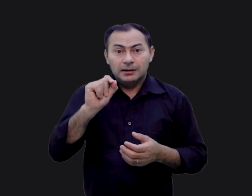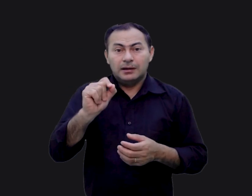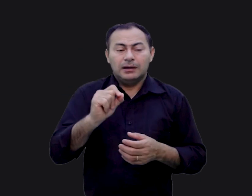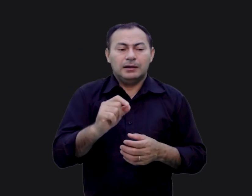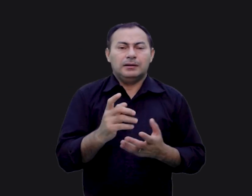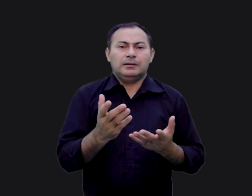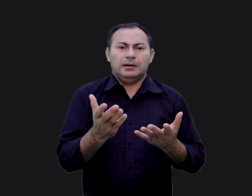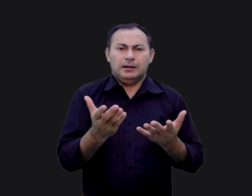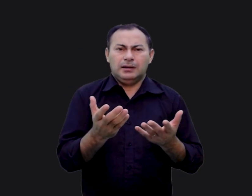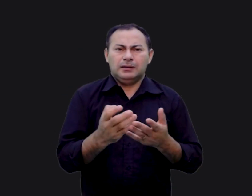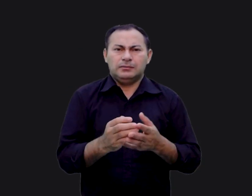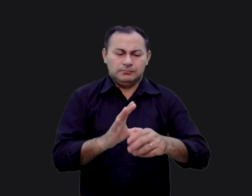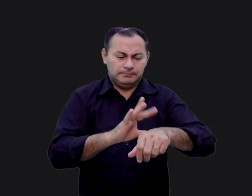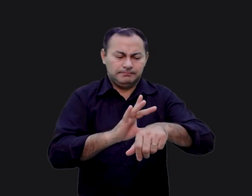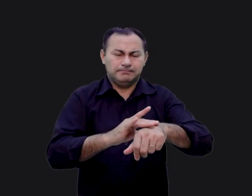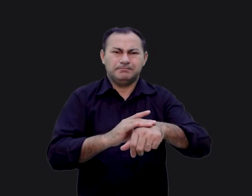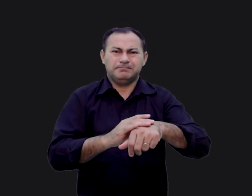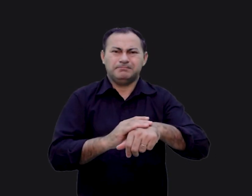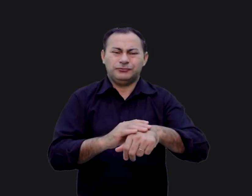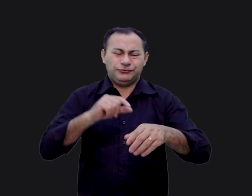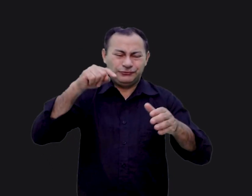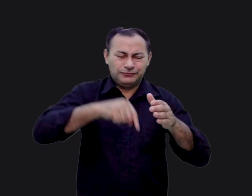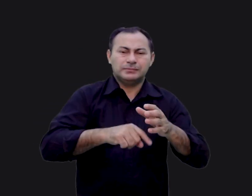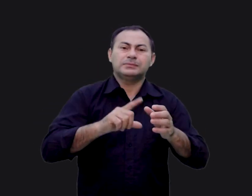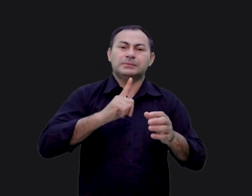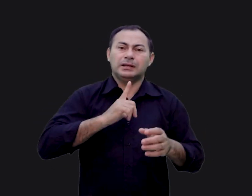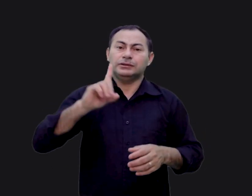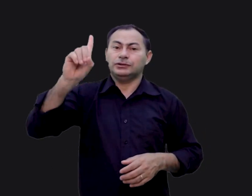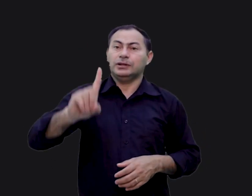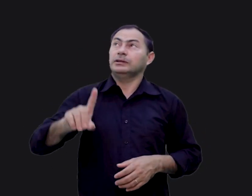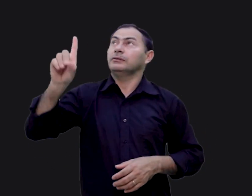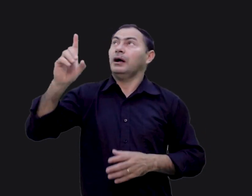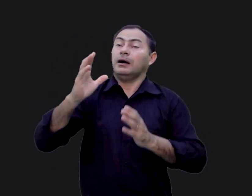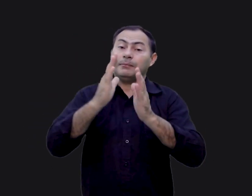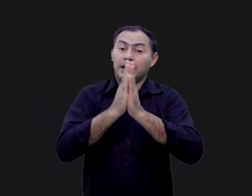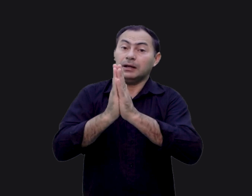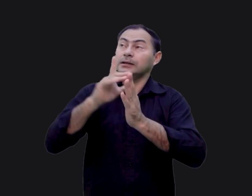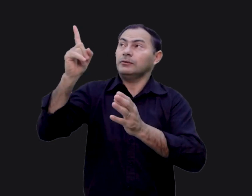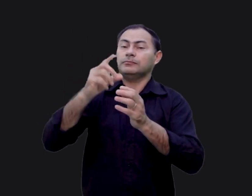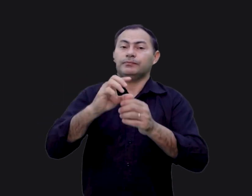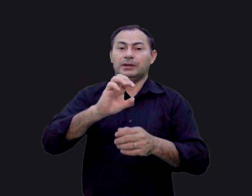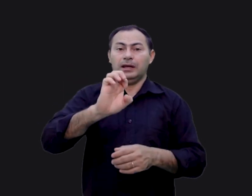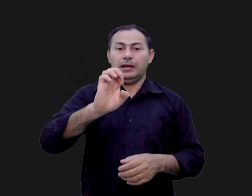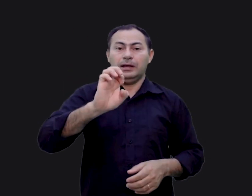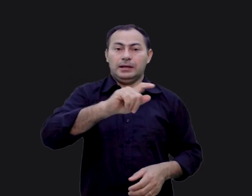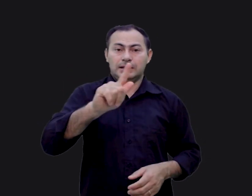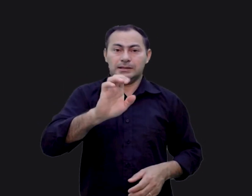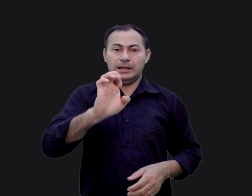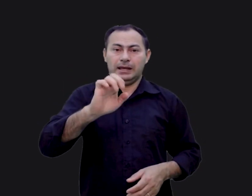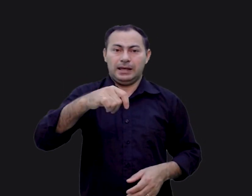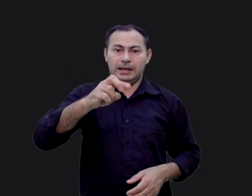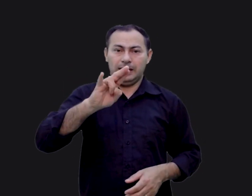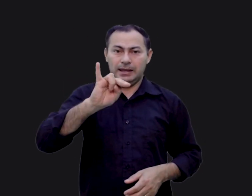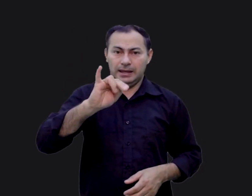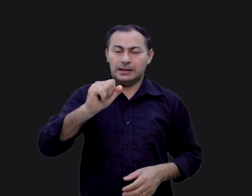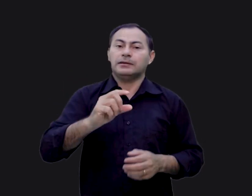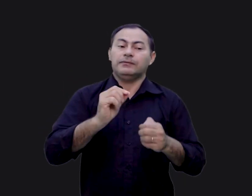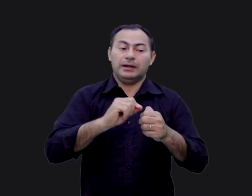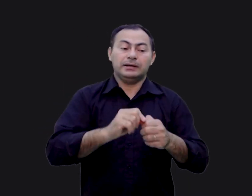que está com uma doença maligna, tem o direito de orar pedindo a cura. Ezequias fez isso e Deus lhe deu mais 15